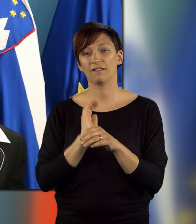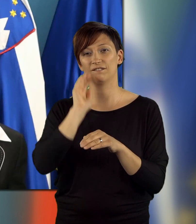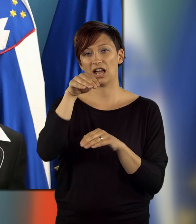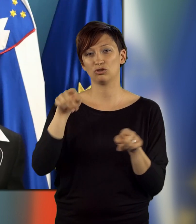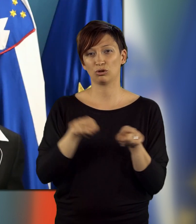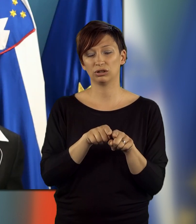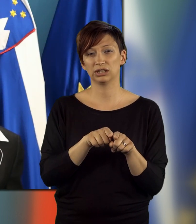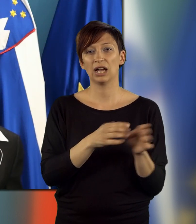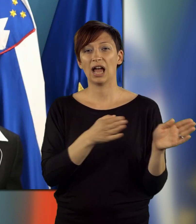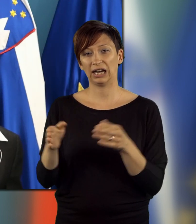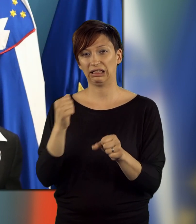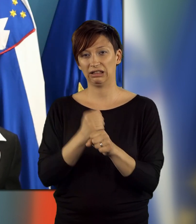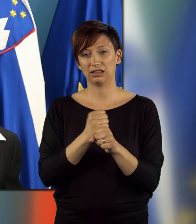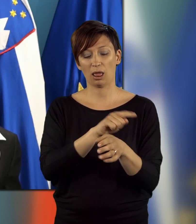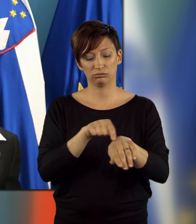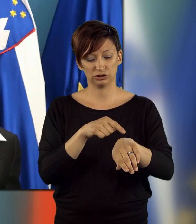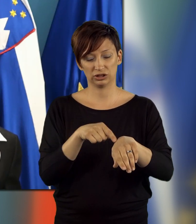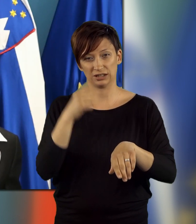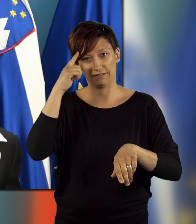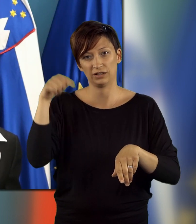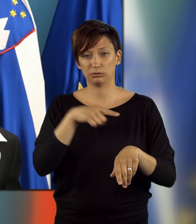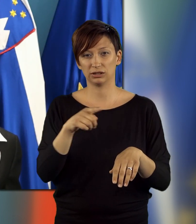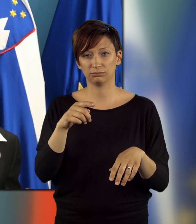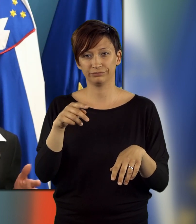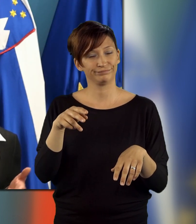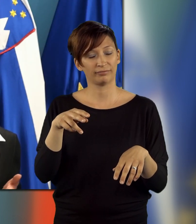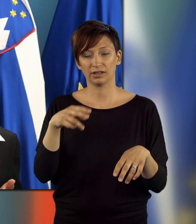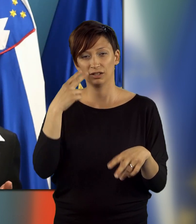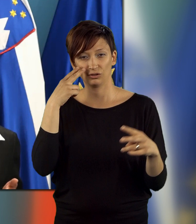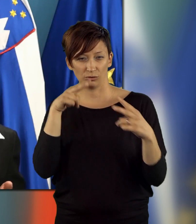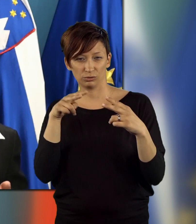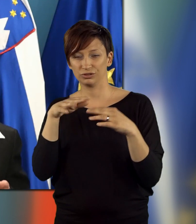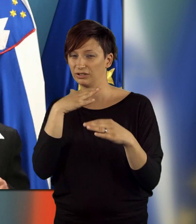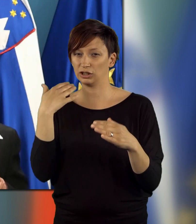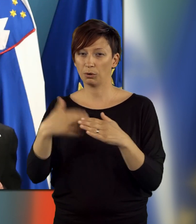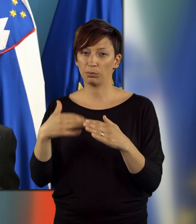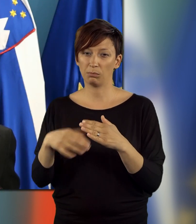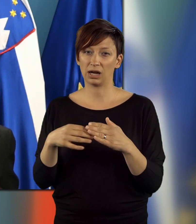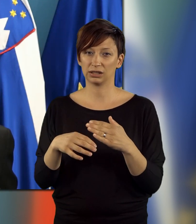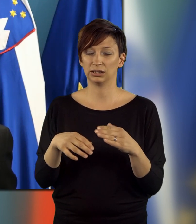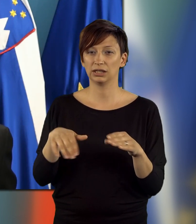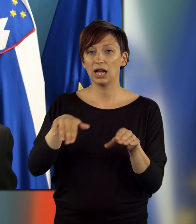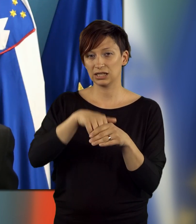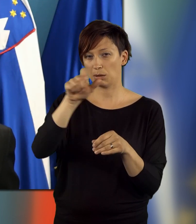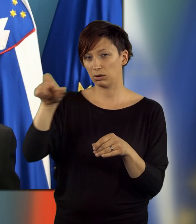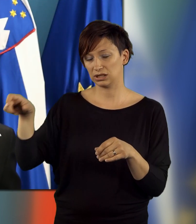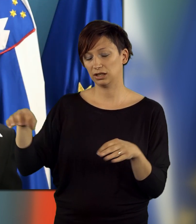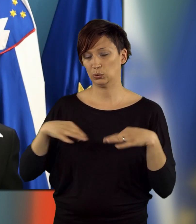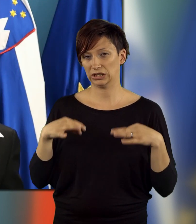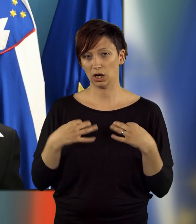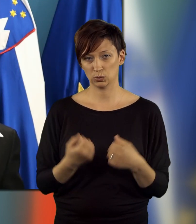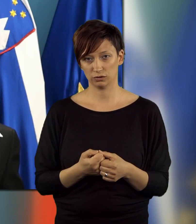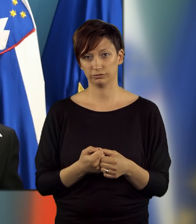rednega delovnega časa, ker vemo, da smo soočeni s pomanjkanjem tega kadra. In to